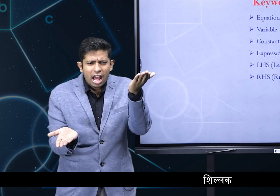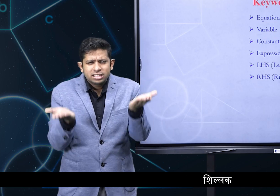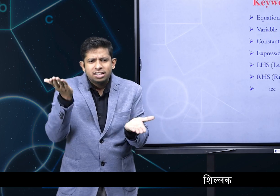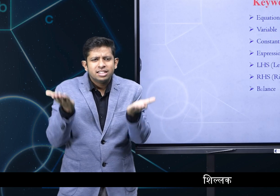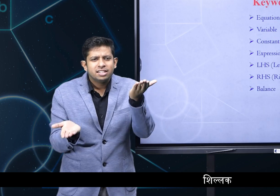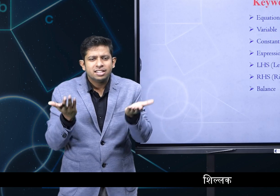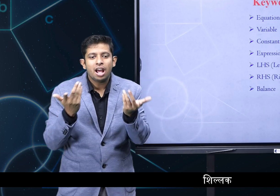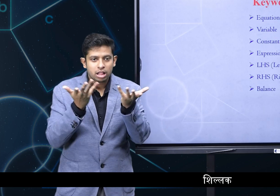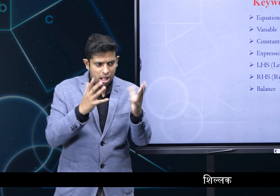शिल्लक,